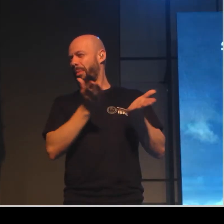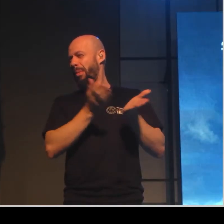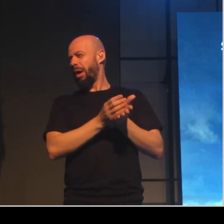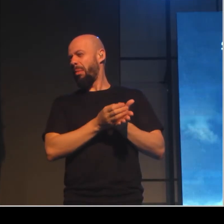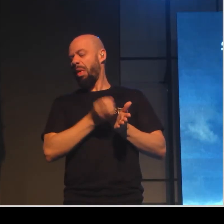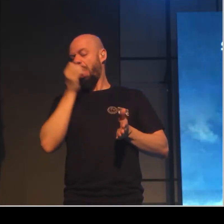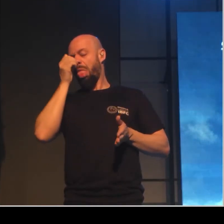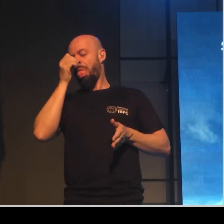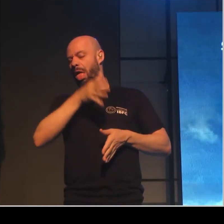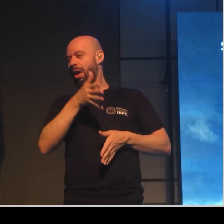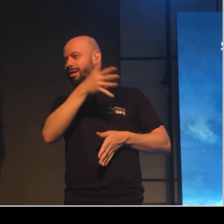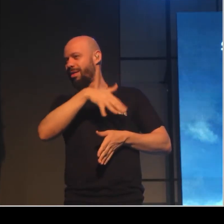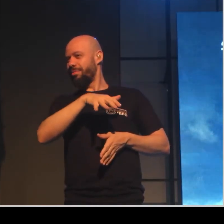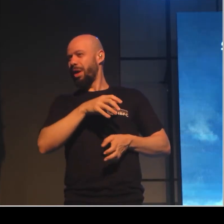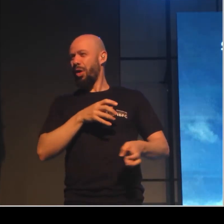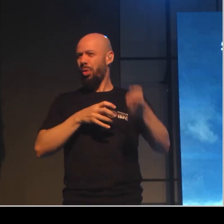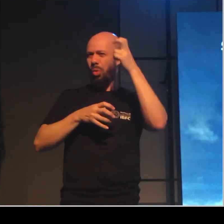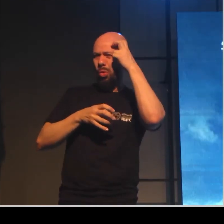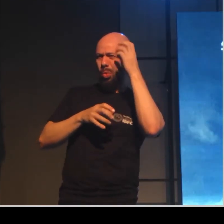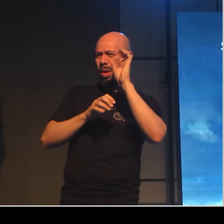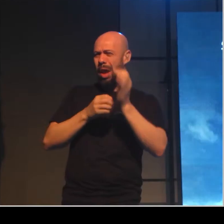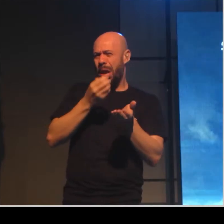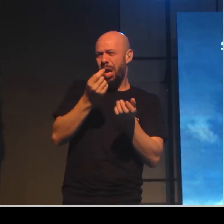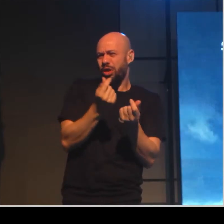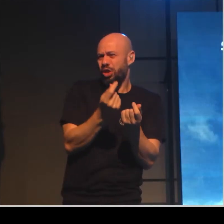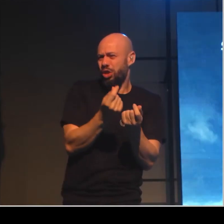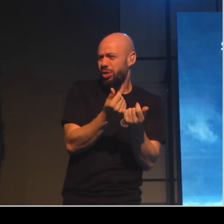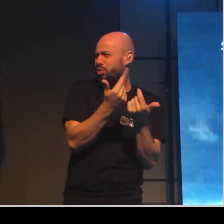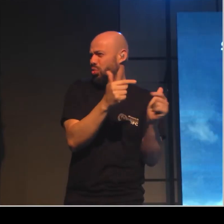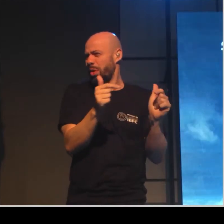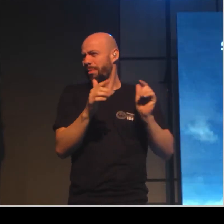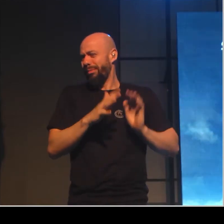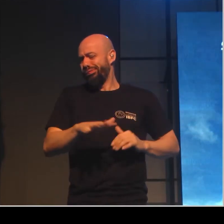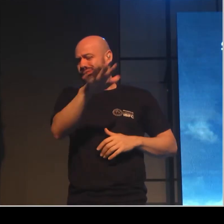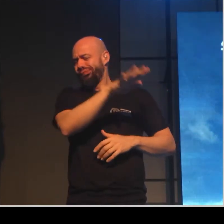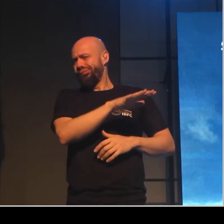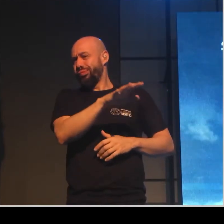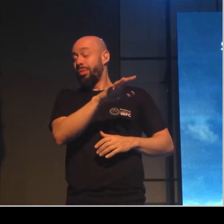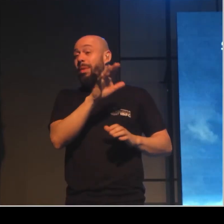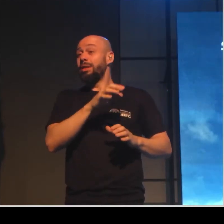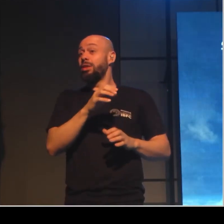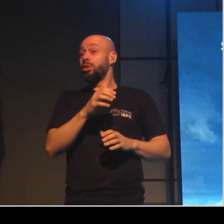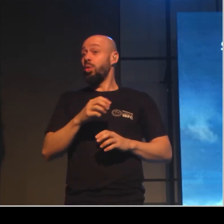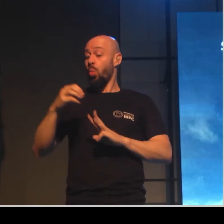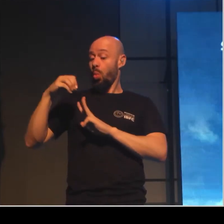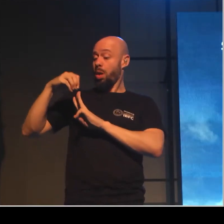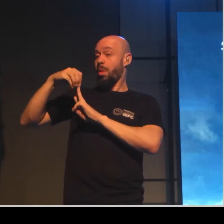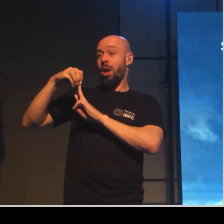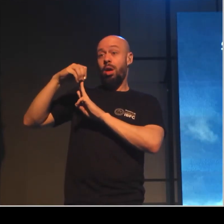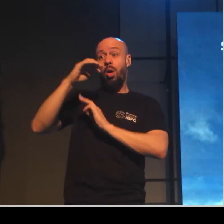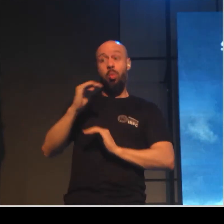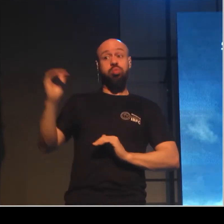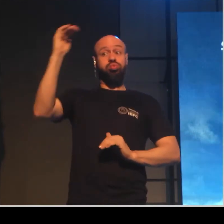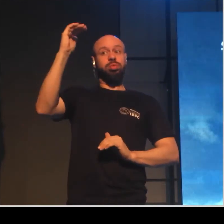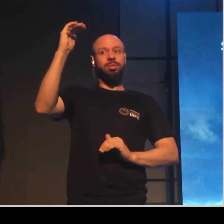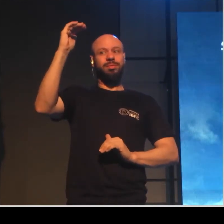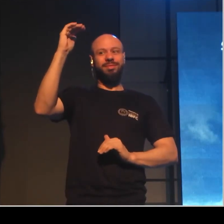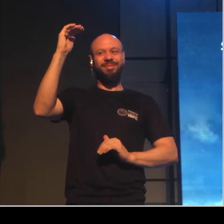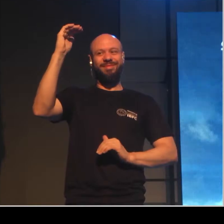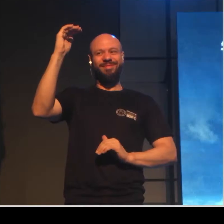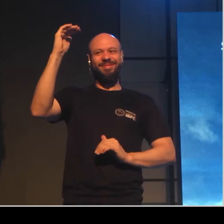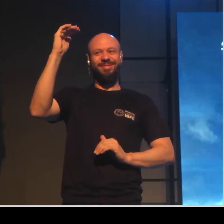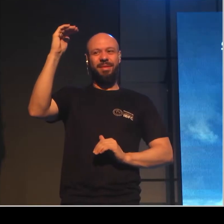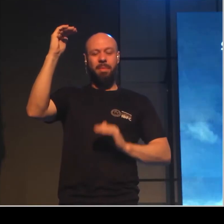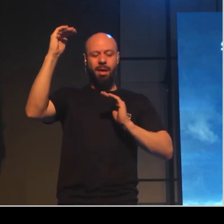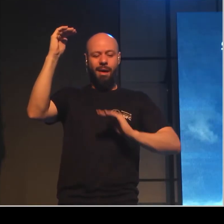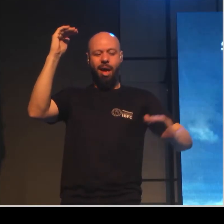tinham cultura, não tinham estudo, não tinham dinheiro, os magos eram o oposto. Eles normalmente